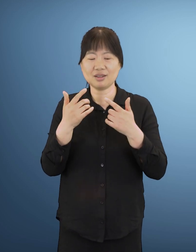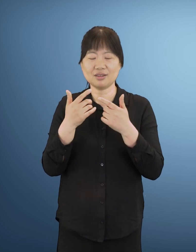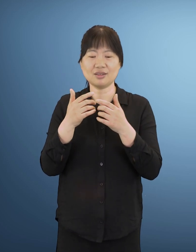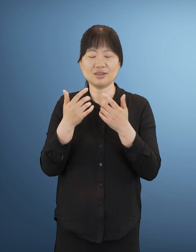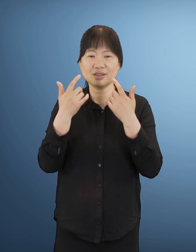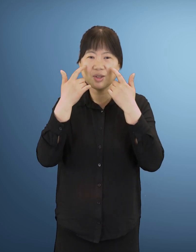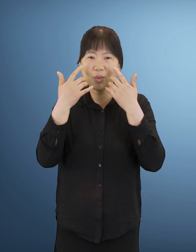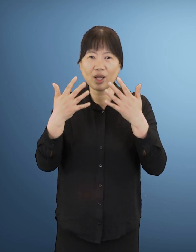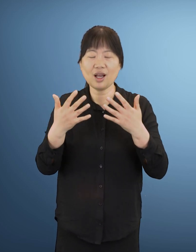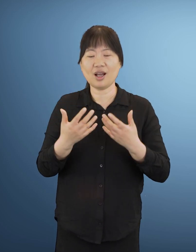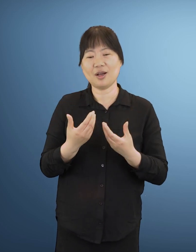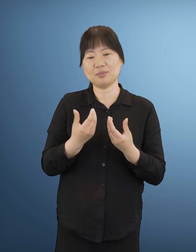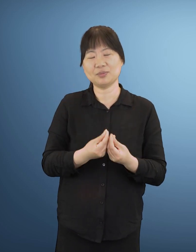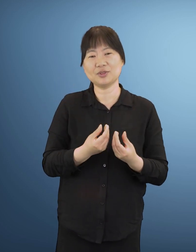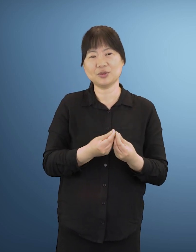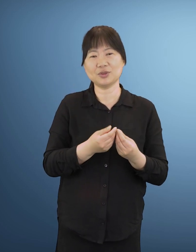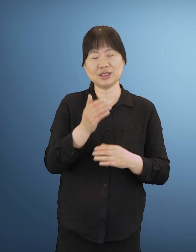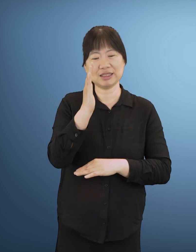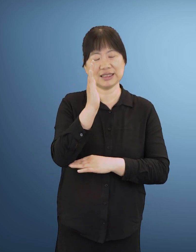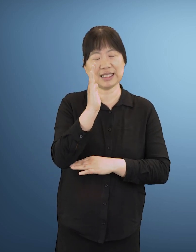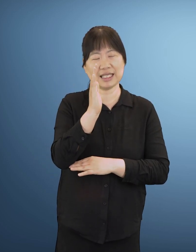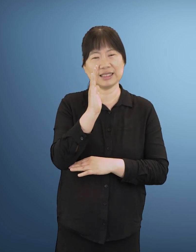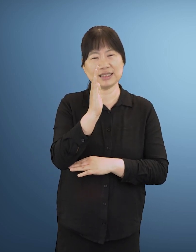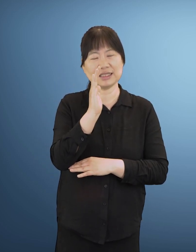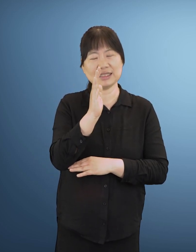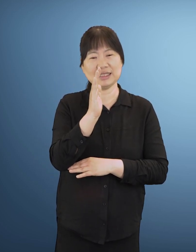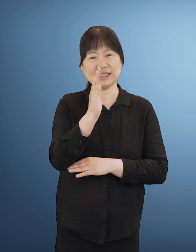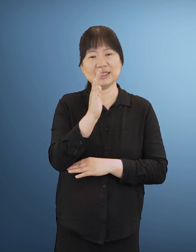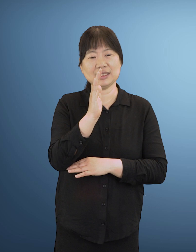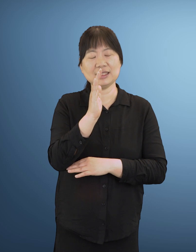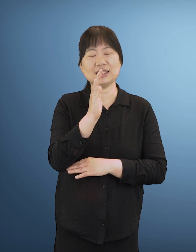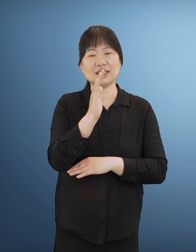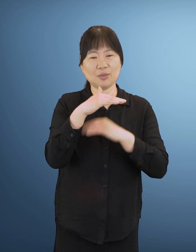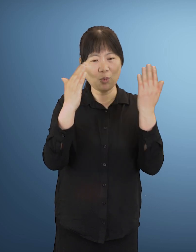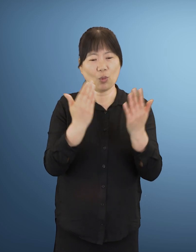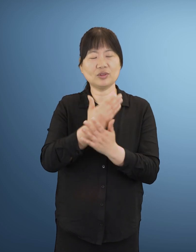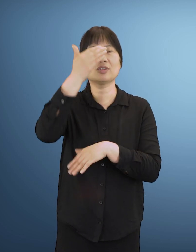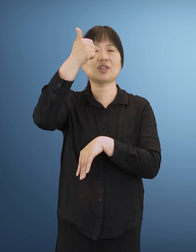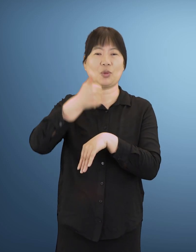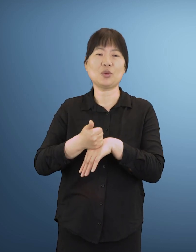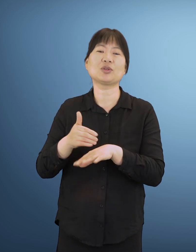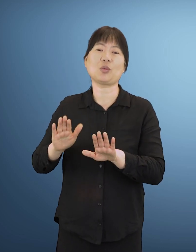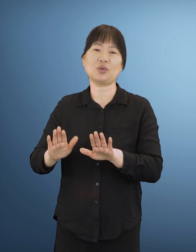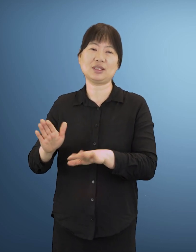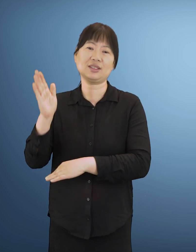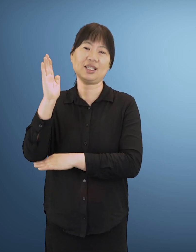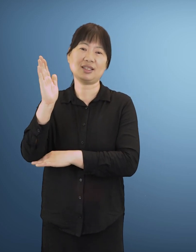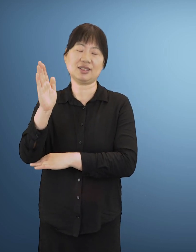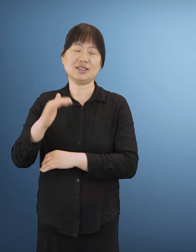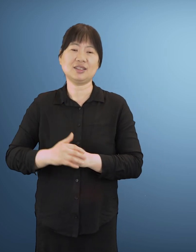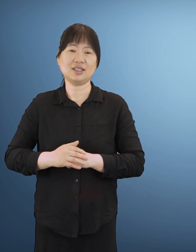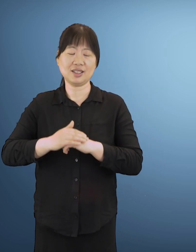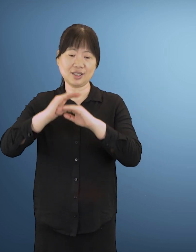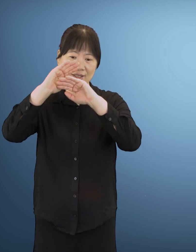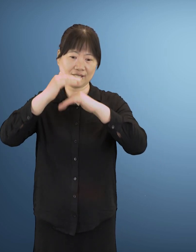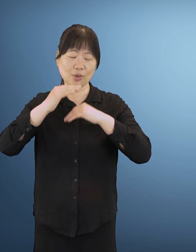정확히는 비유 이야기들의 결론입니다. 오늘 얘기가. 근데 내용